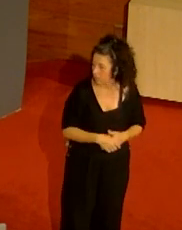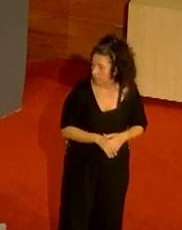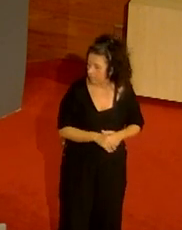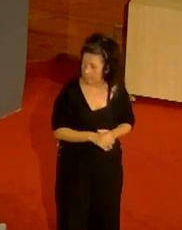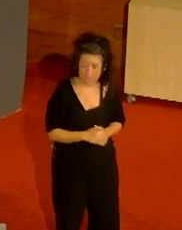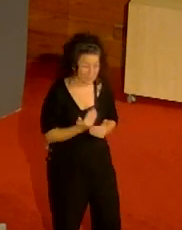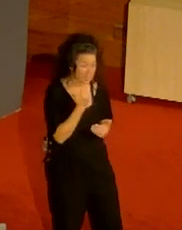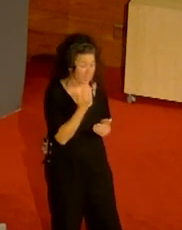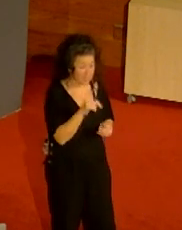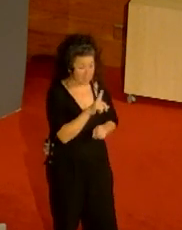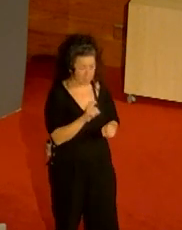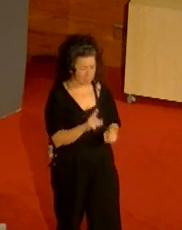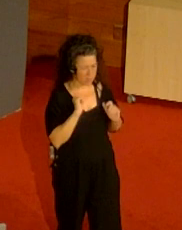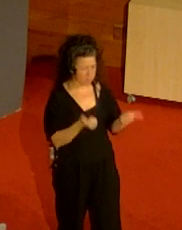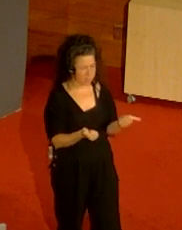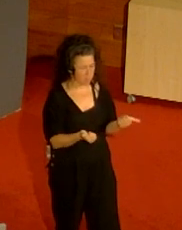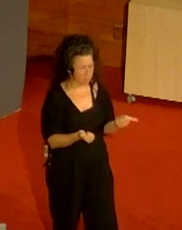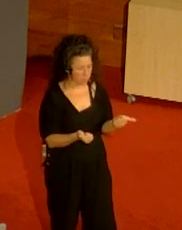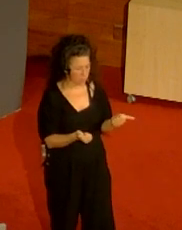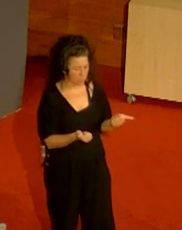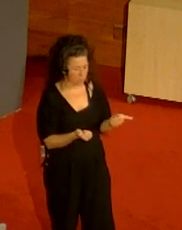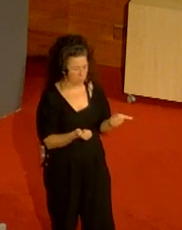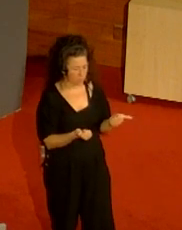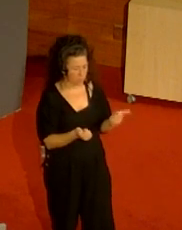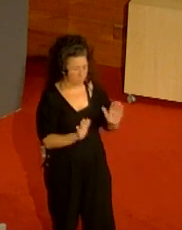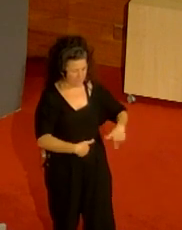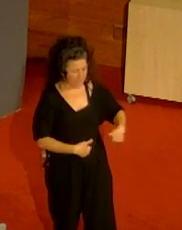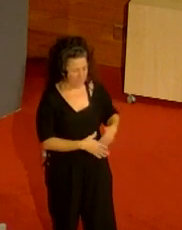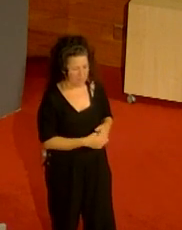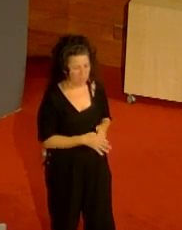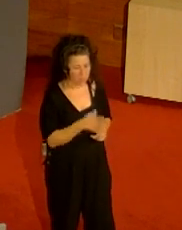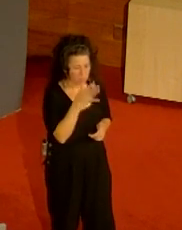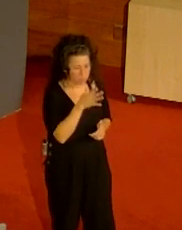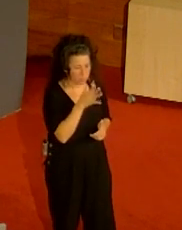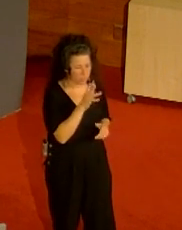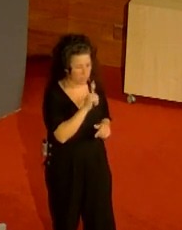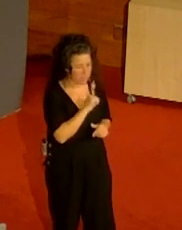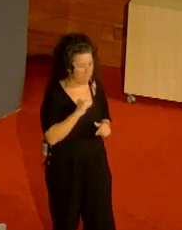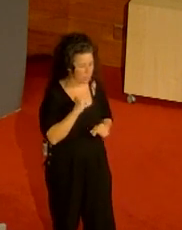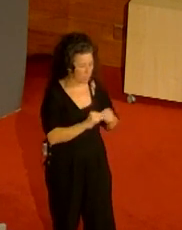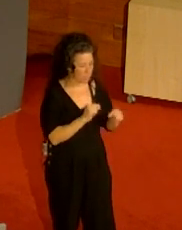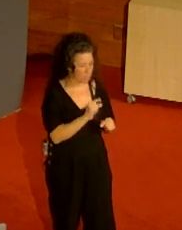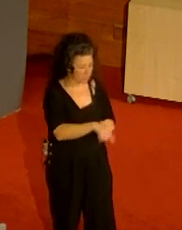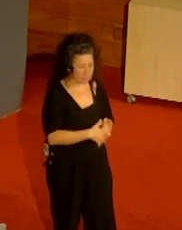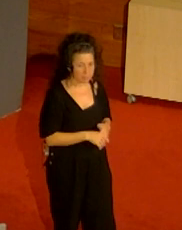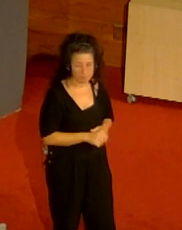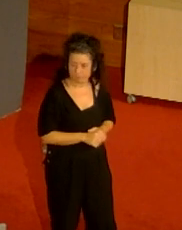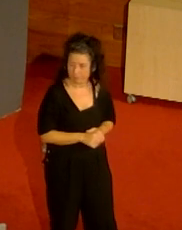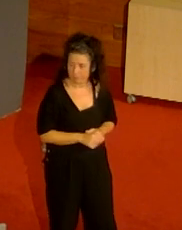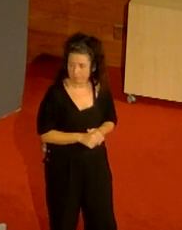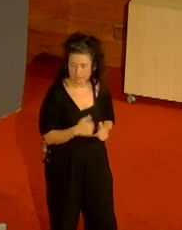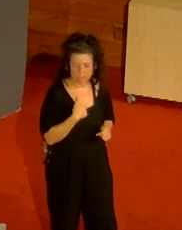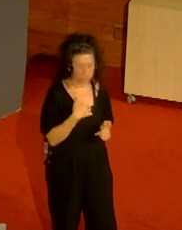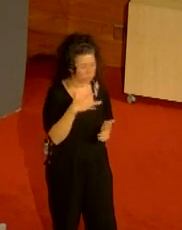Gracias por la pregunta. Yo voy a empezar por el final, porque voy a hacer una autocrítica también. Yo estuve corresponsal